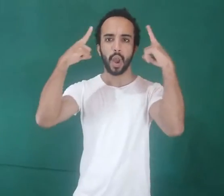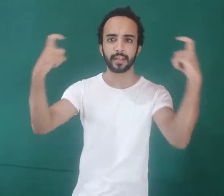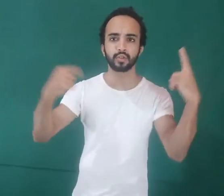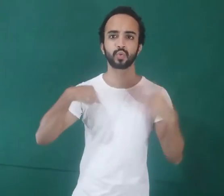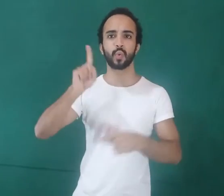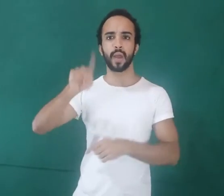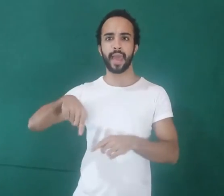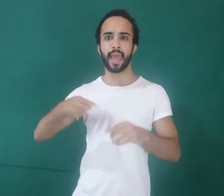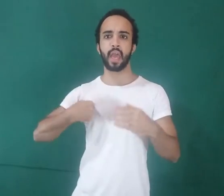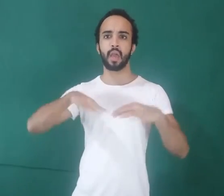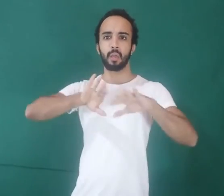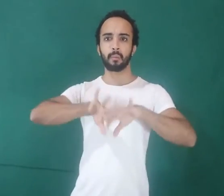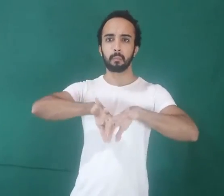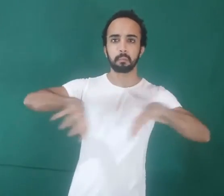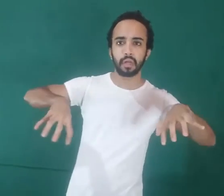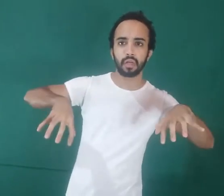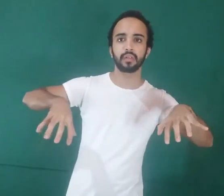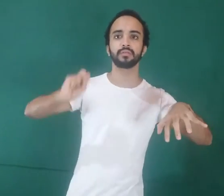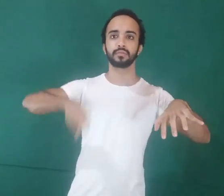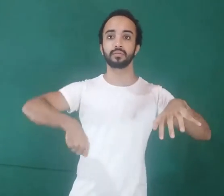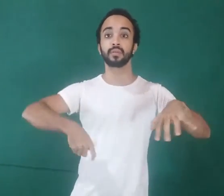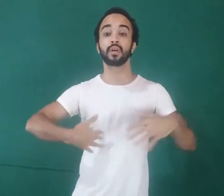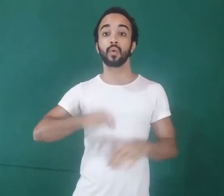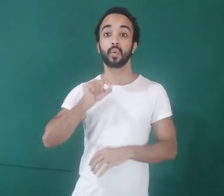excludente. Inclusive, eu acho que é isso, ele é ele.